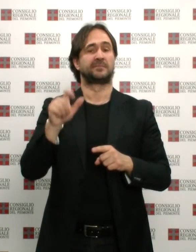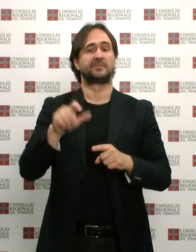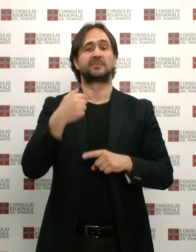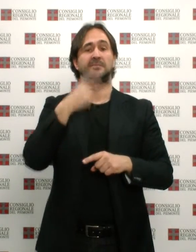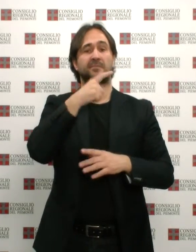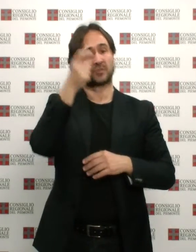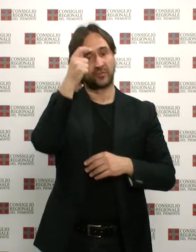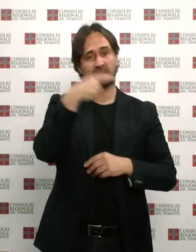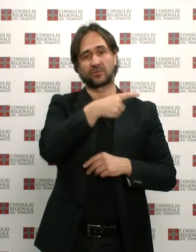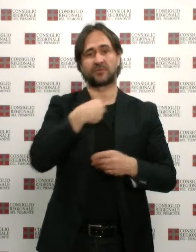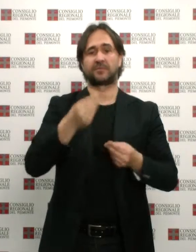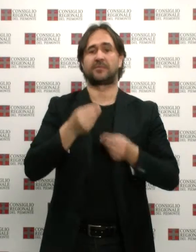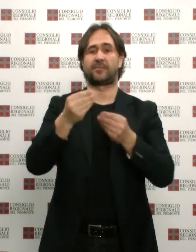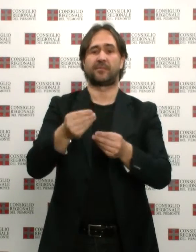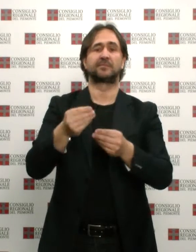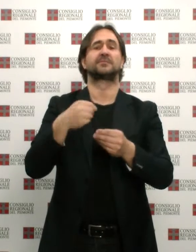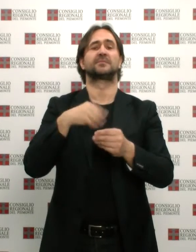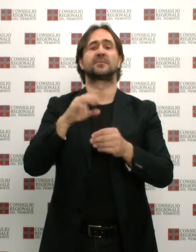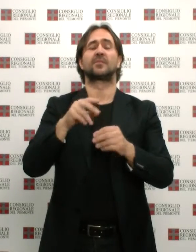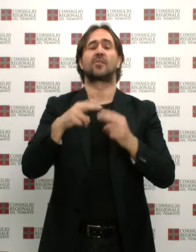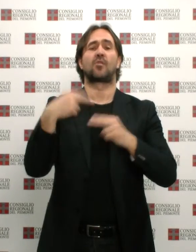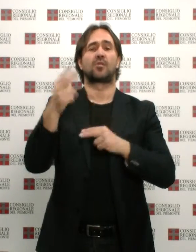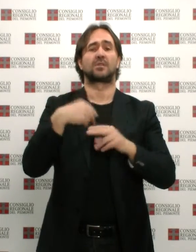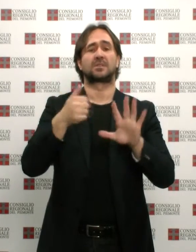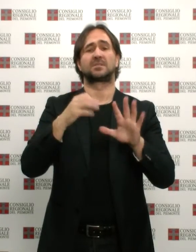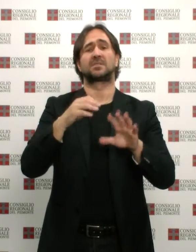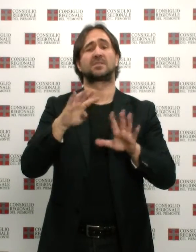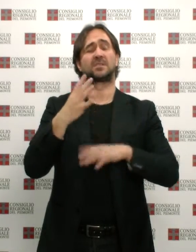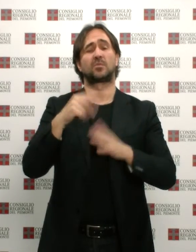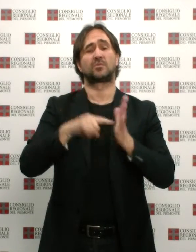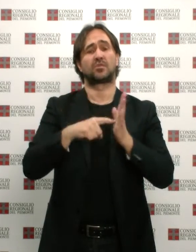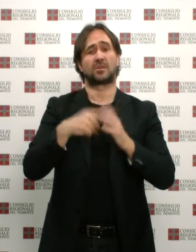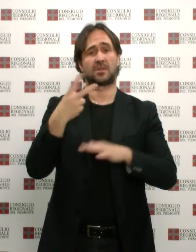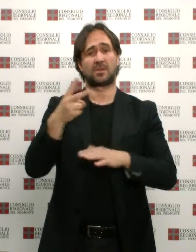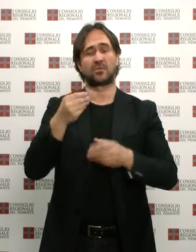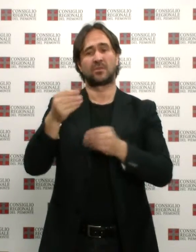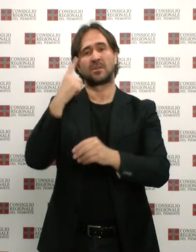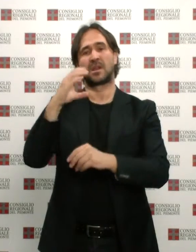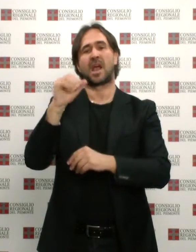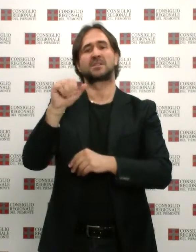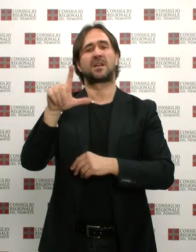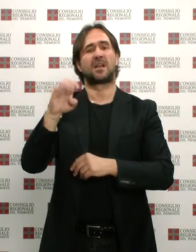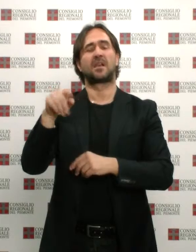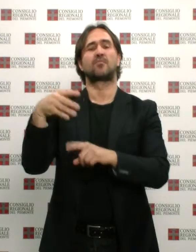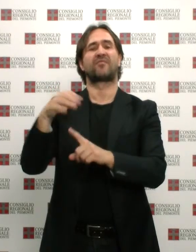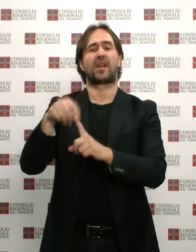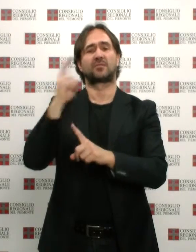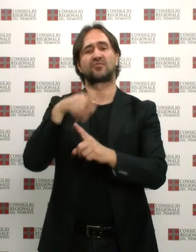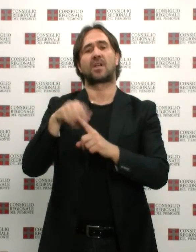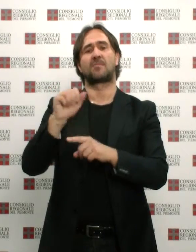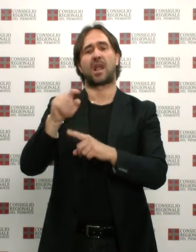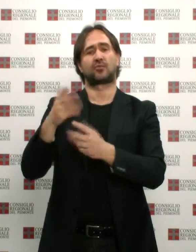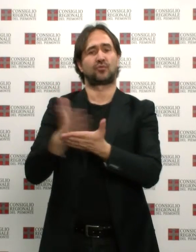assegnato oltre 64 milioni di euro al sito di interesse nazionale di Casale Monferrato per la definitiva bonifica dall'amianto, che saranno